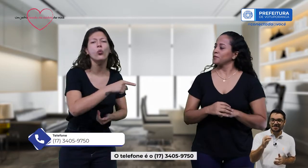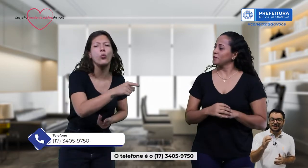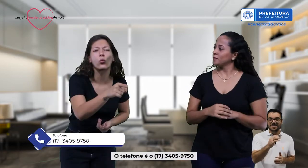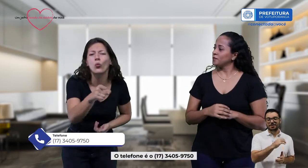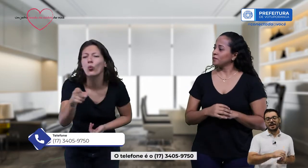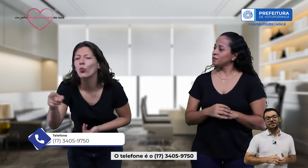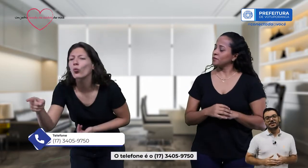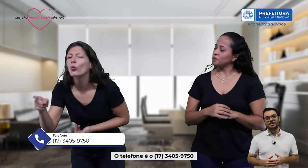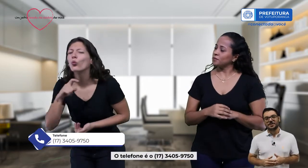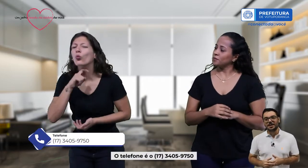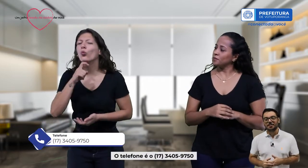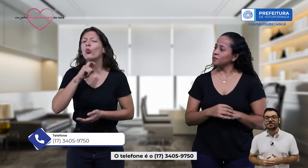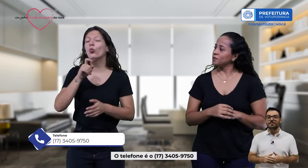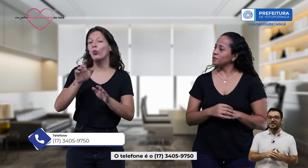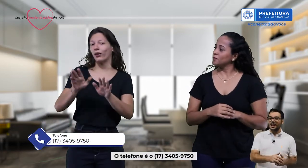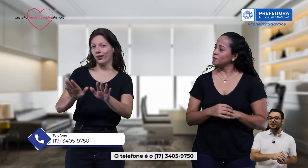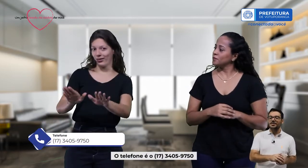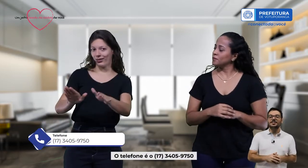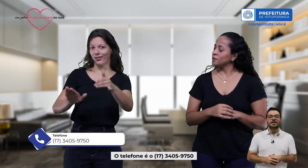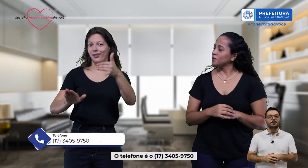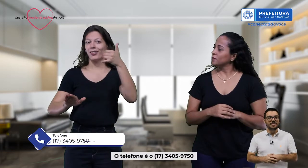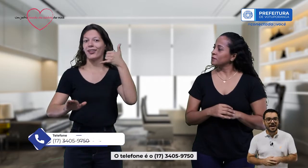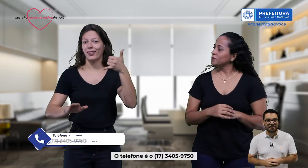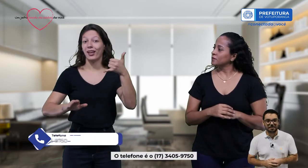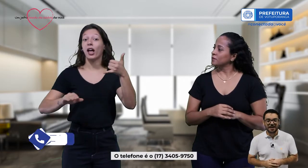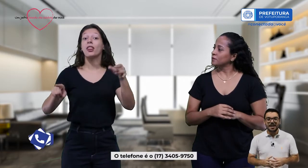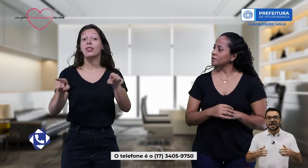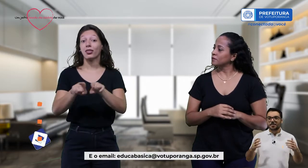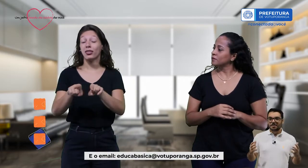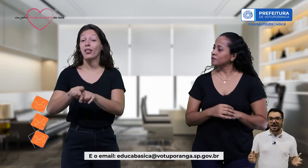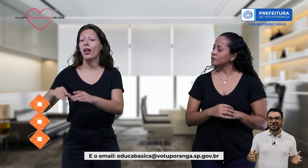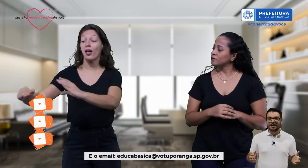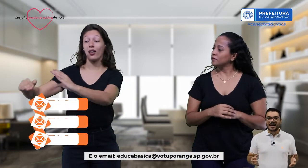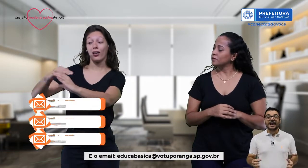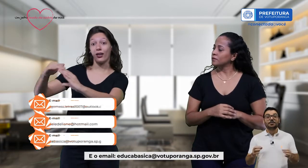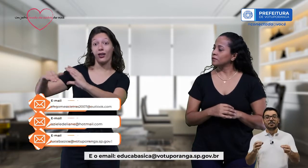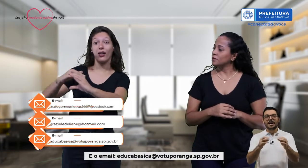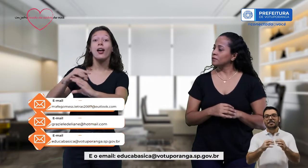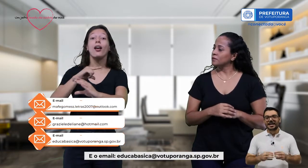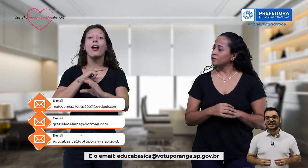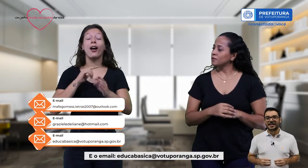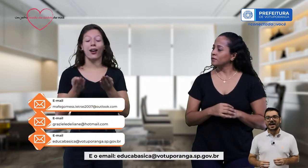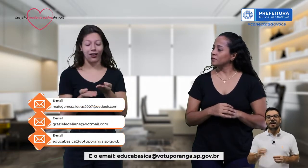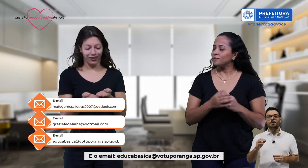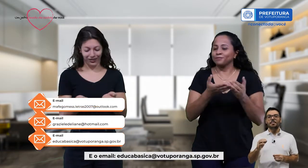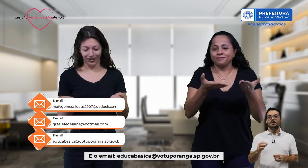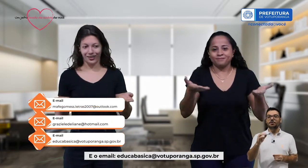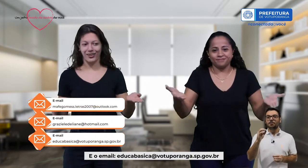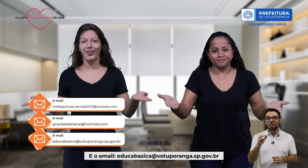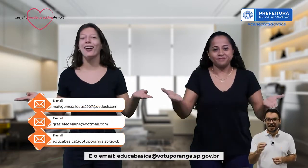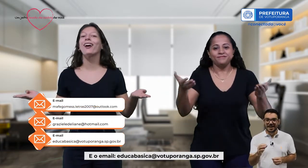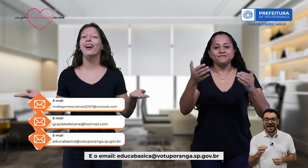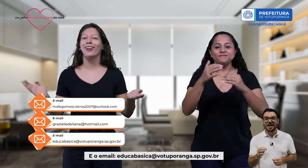1734059750 e o e-mail educabasica